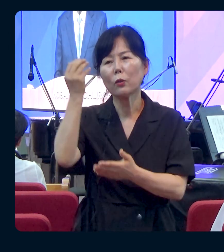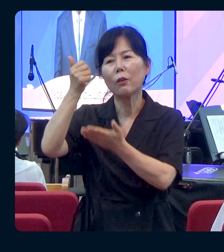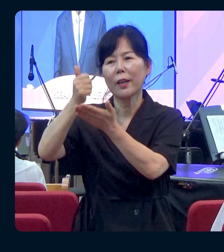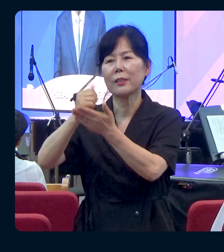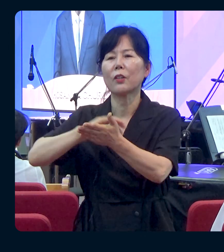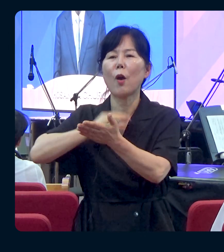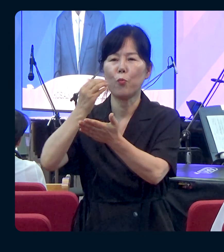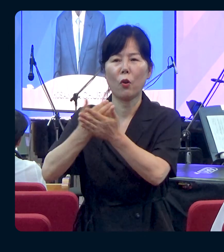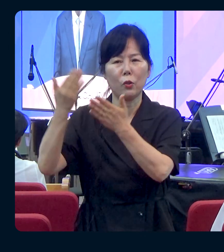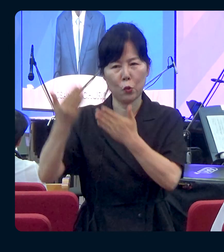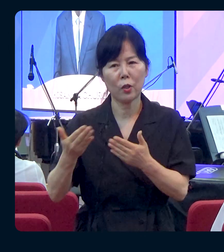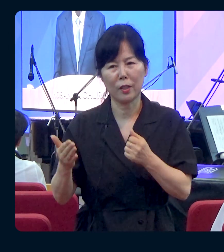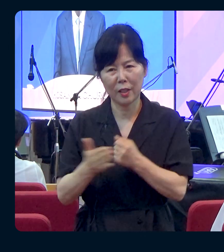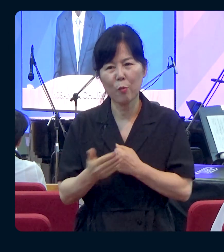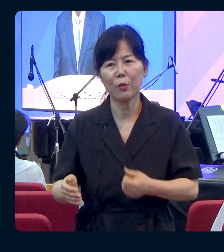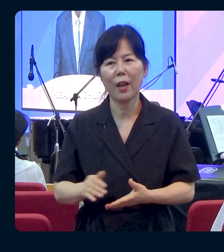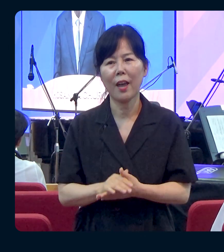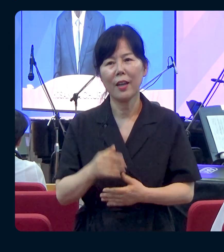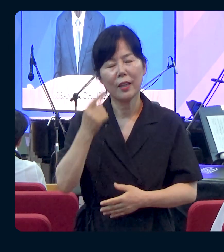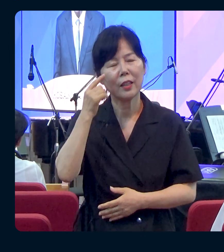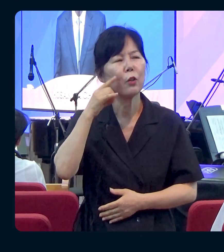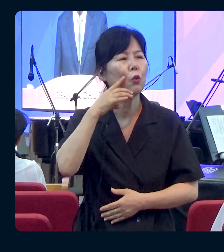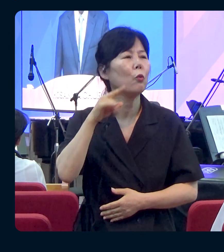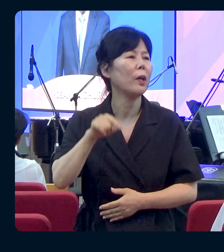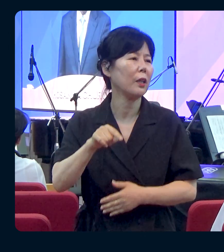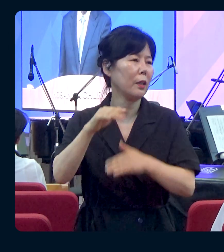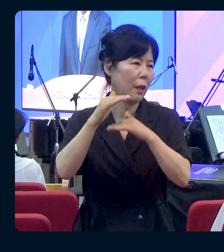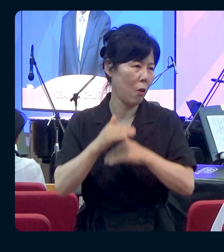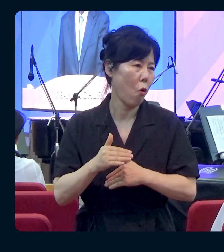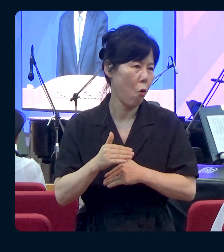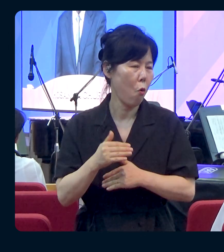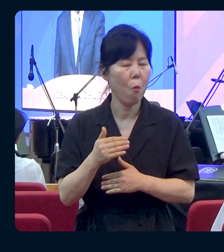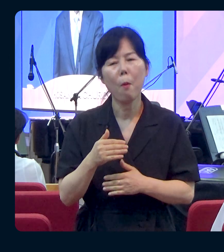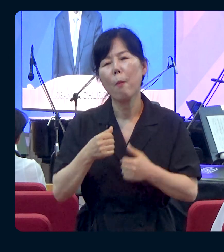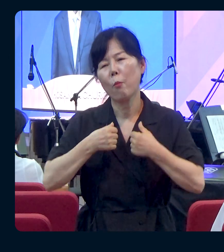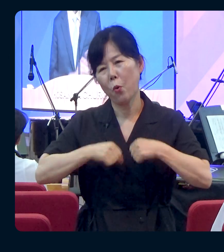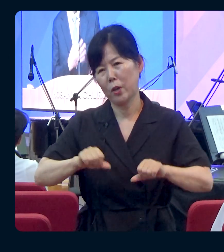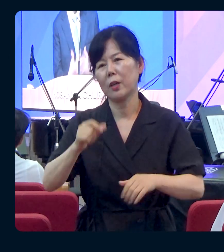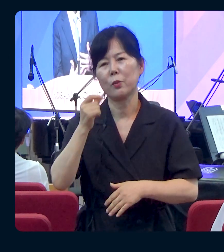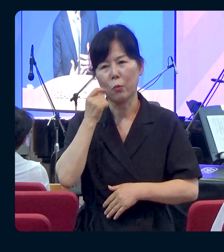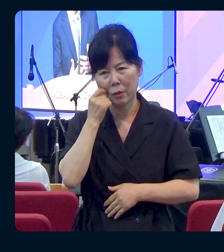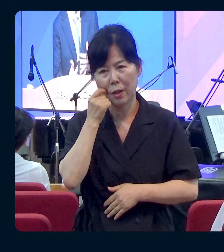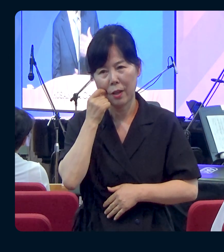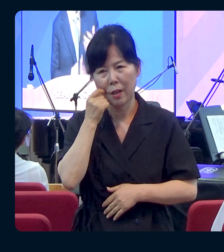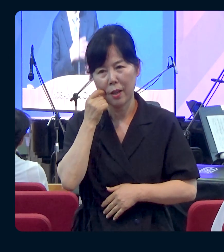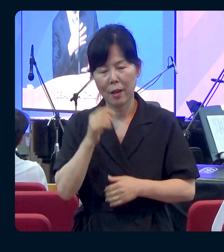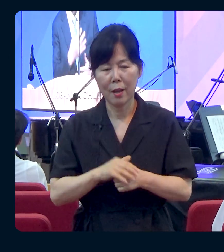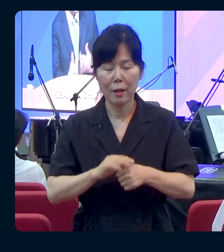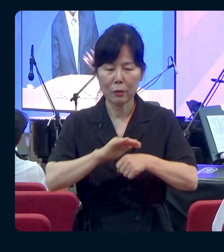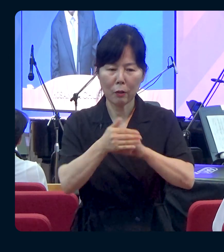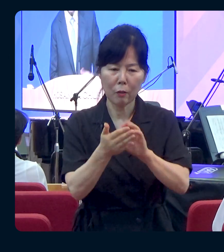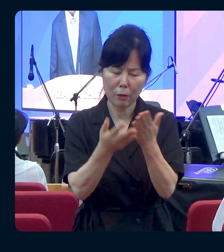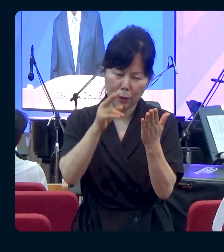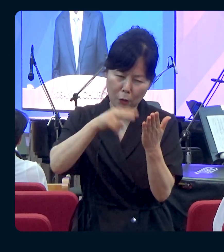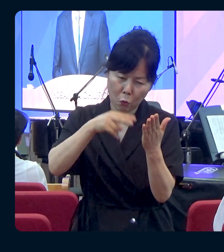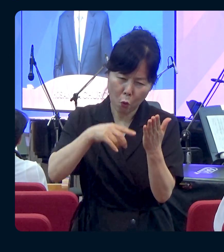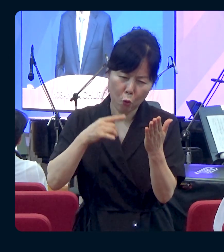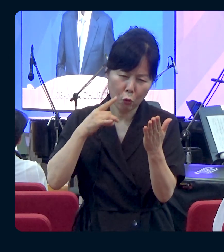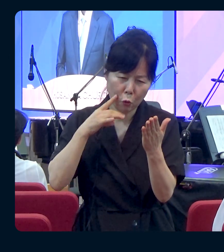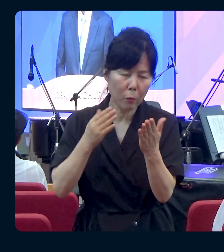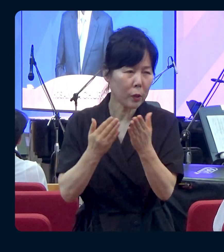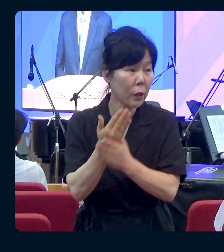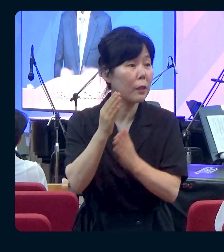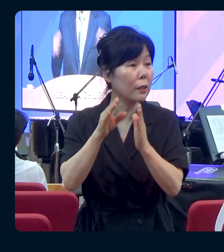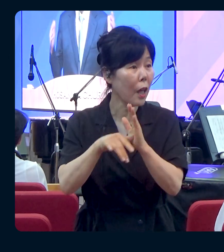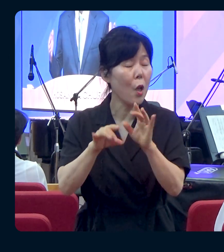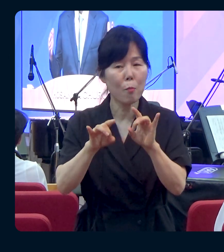저는 절대 이 질문을 포기할 수가 없었습니다. 자, 그래서 성경 가운데 이런 질문이 올라올 때마다 늘 하는